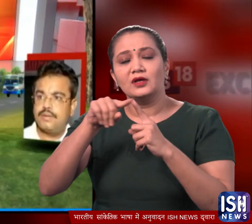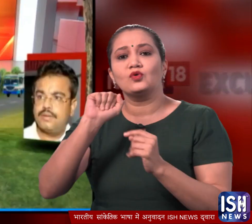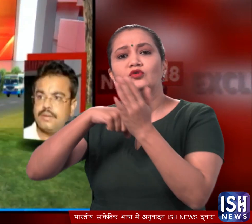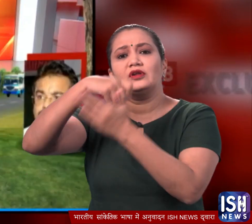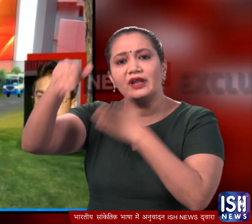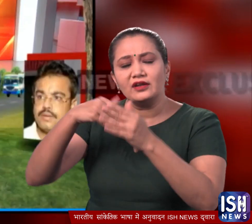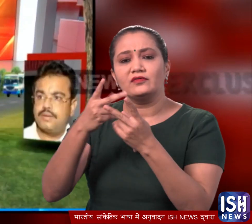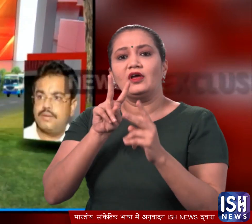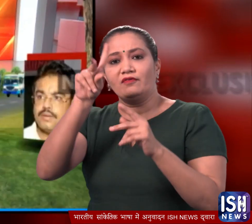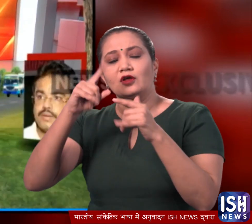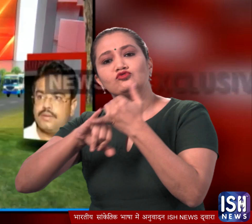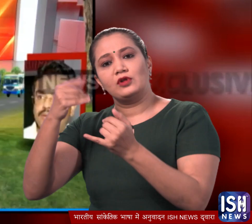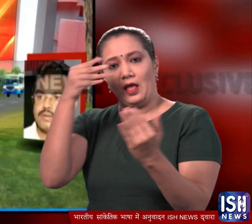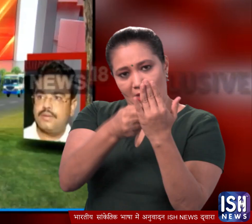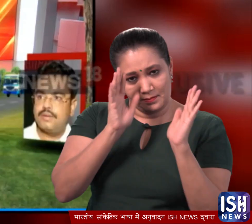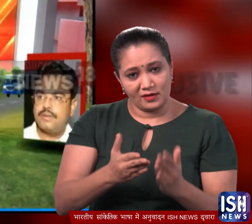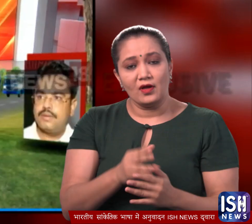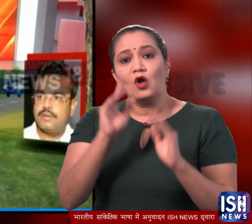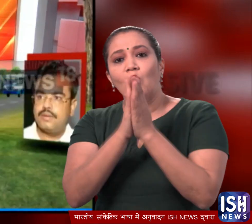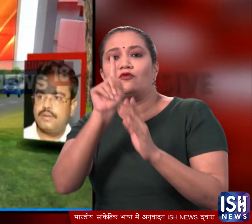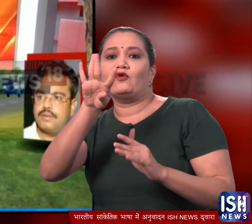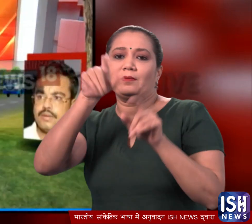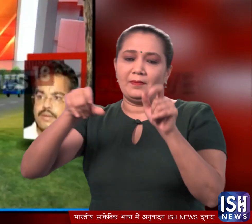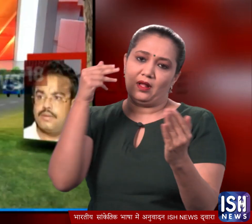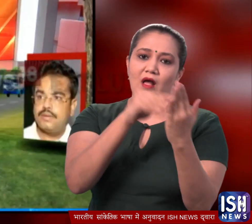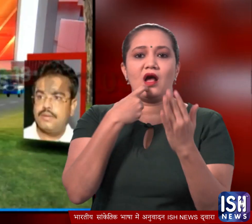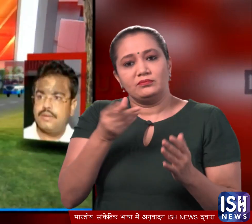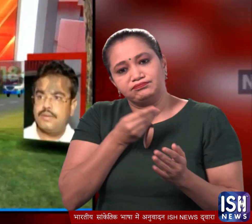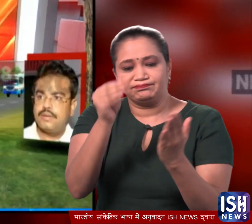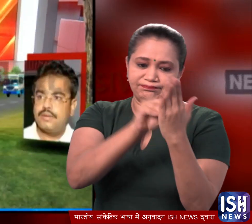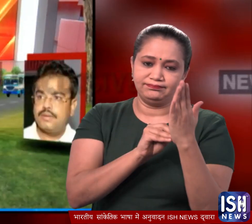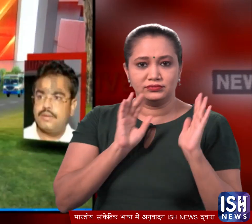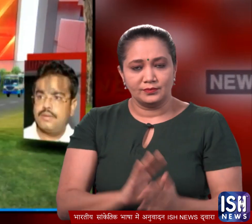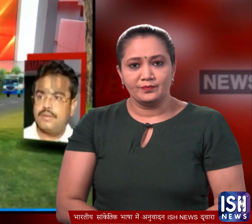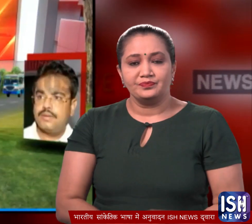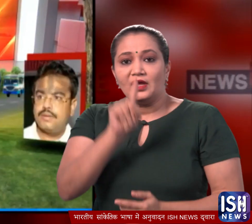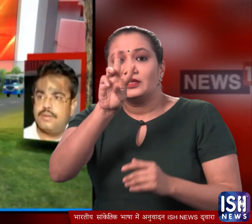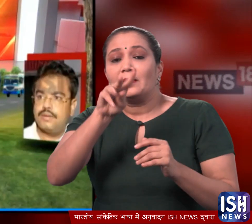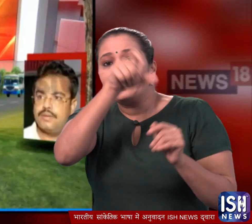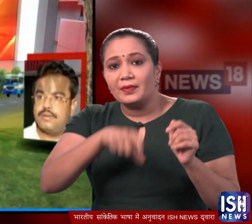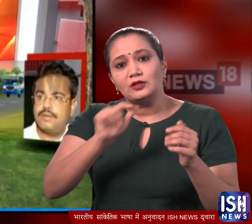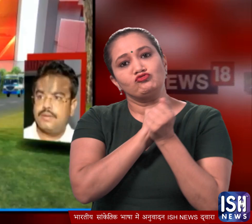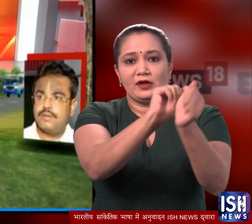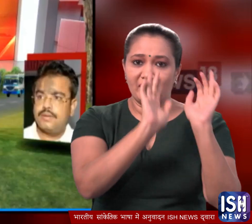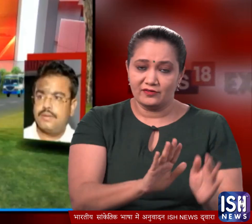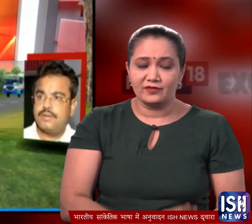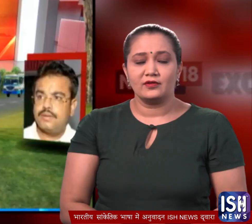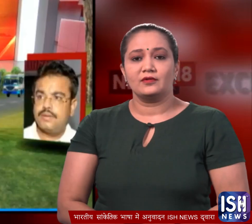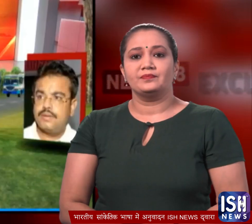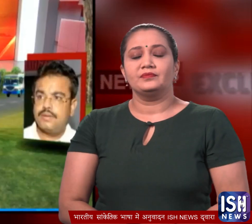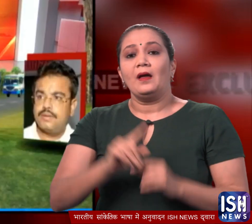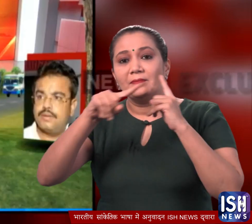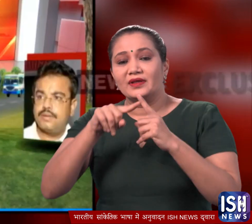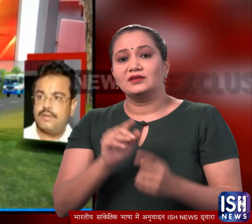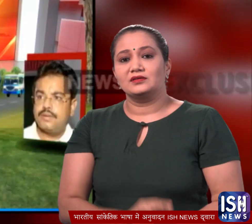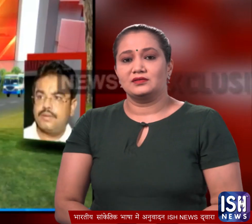उनके रिश्तेदार वीरेंद्र शुक्ला समेत 14 लोगों को हत्या का आरोपी बनाया गया, जिनमें 13 आरोपी जेल में बंद हैं। इन 13 आरोपियों के